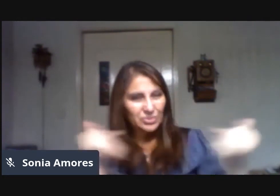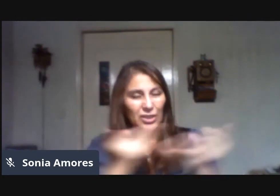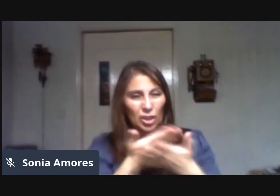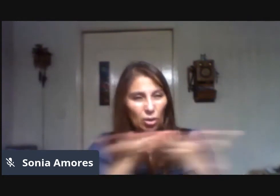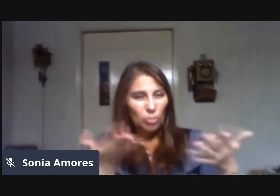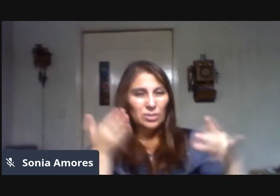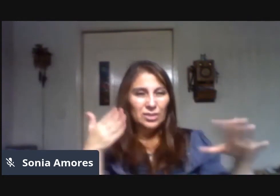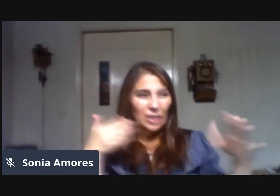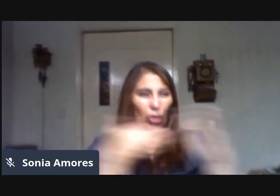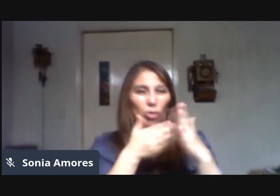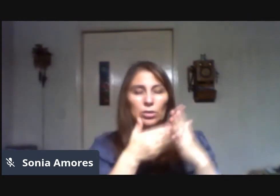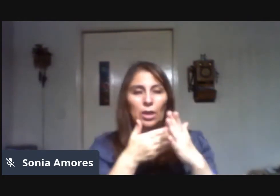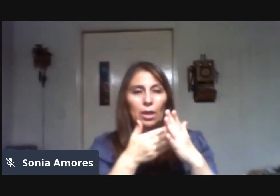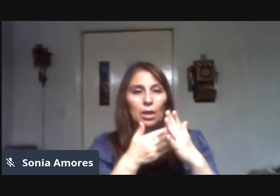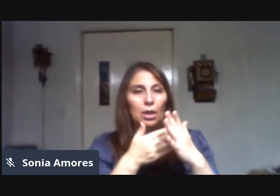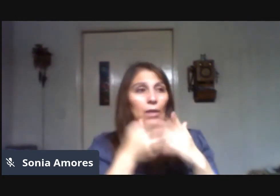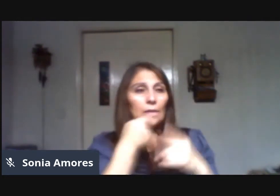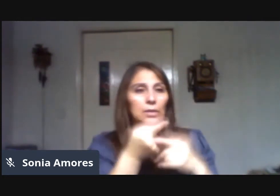Y también les pido que por un momento